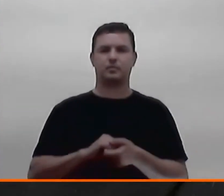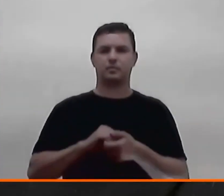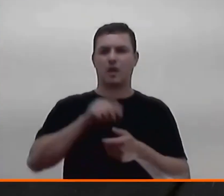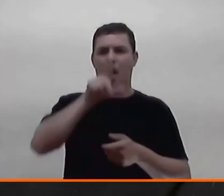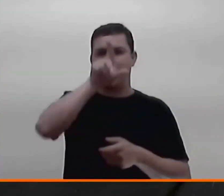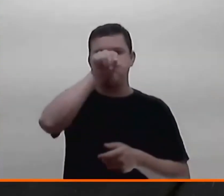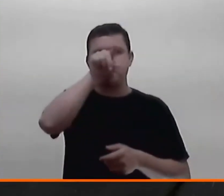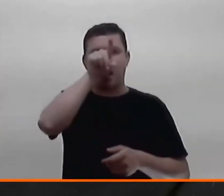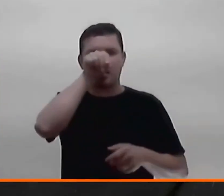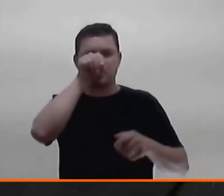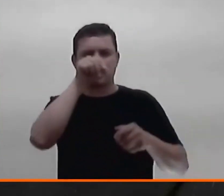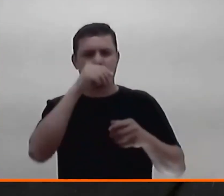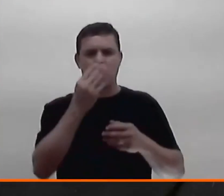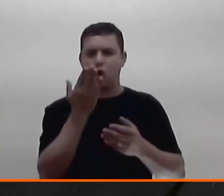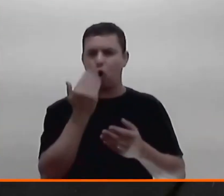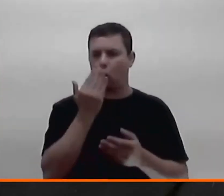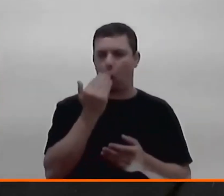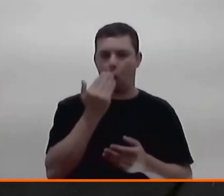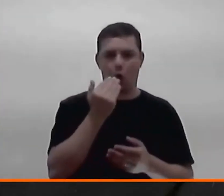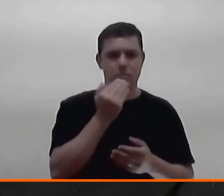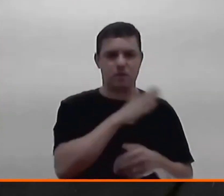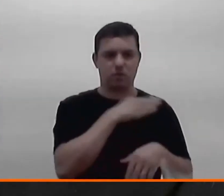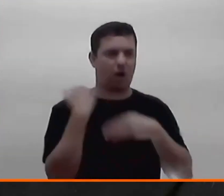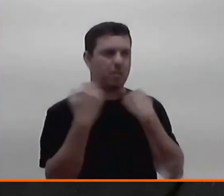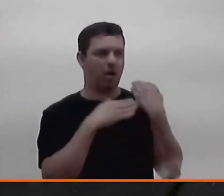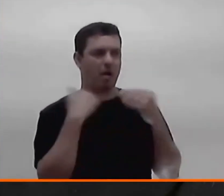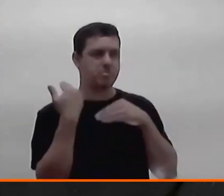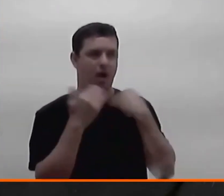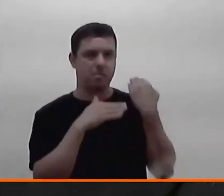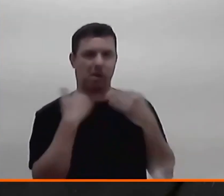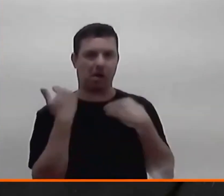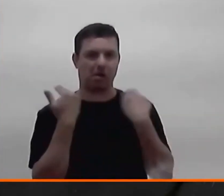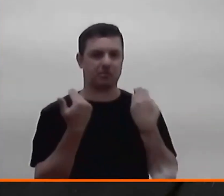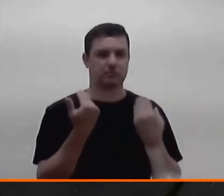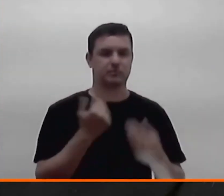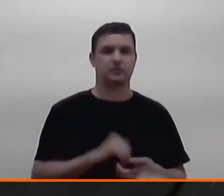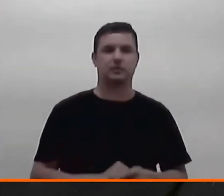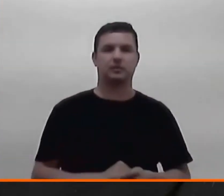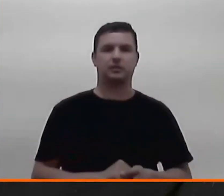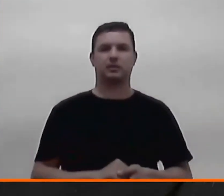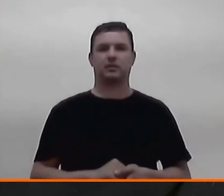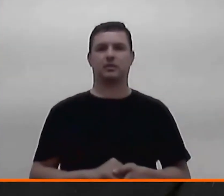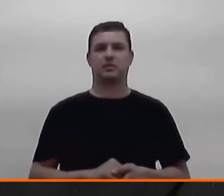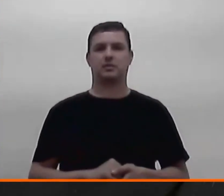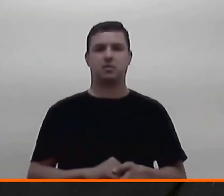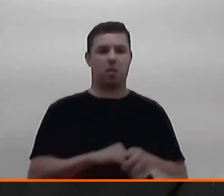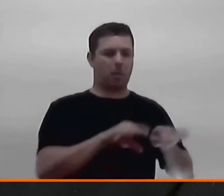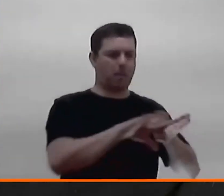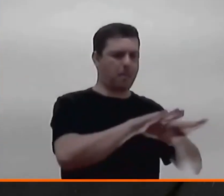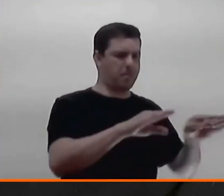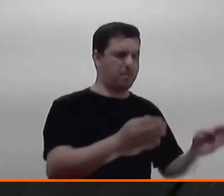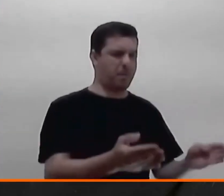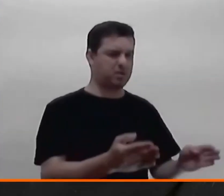à vontade, cadáveres por todo lado. É um banquete chamando para banquete. Isso